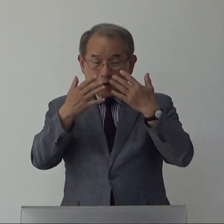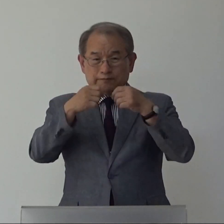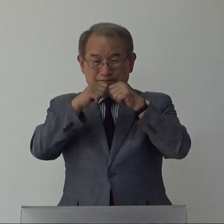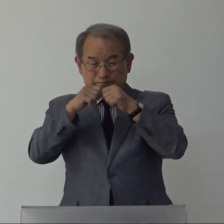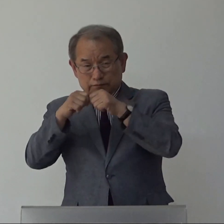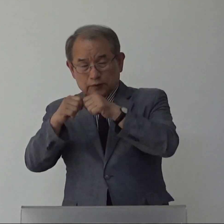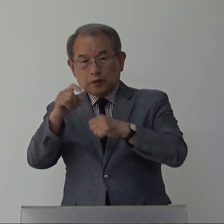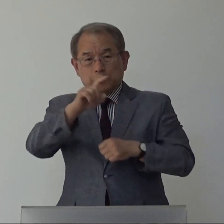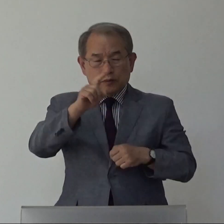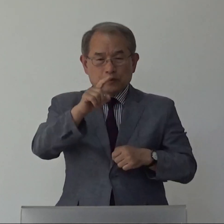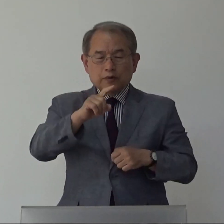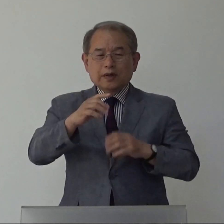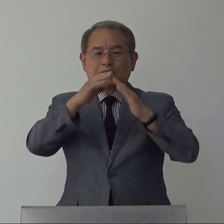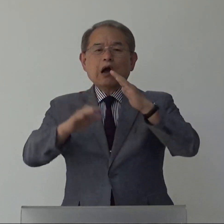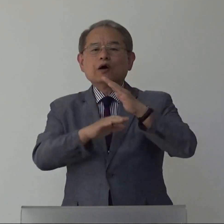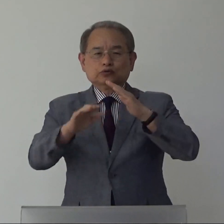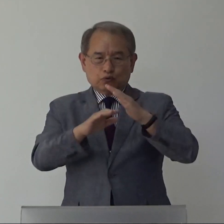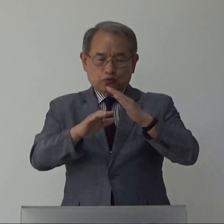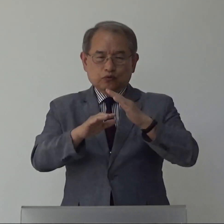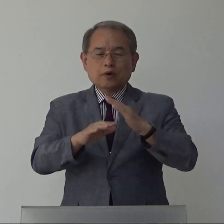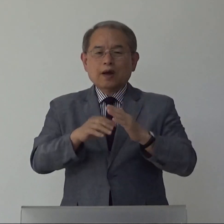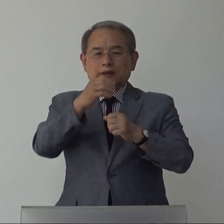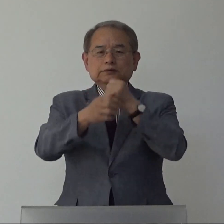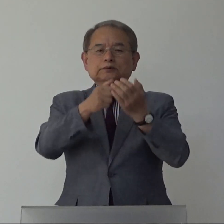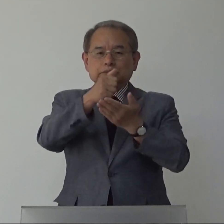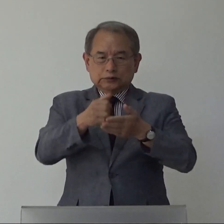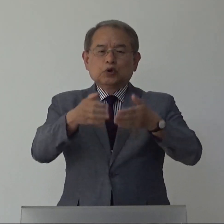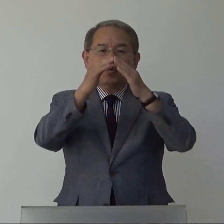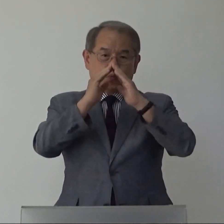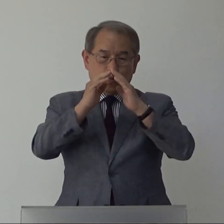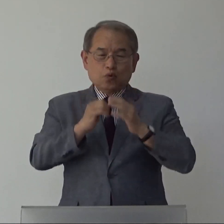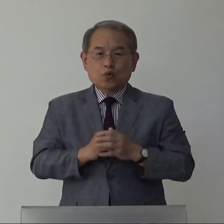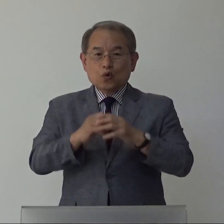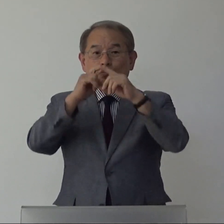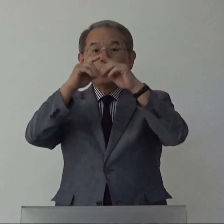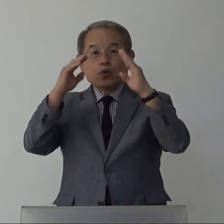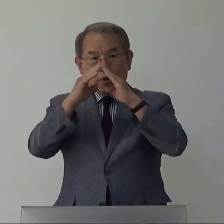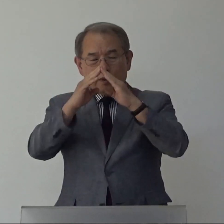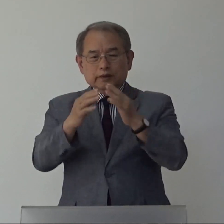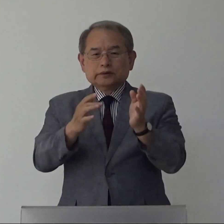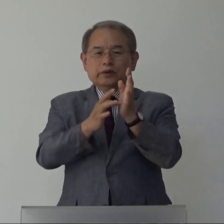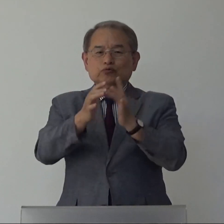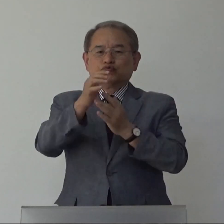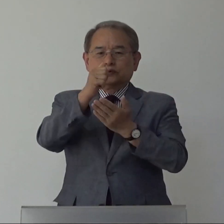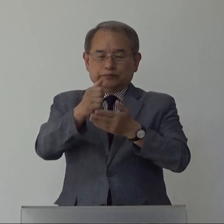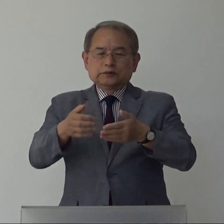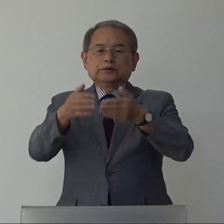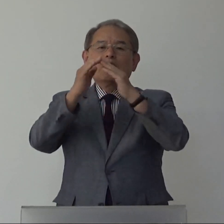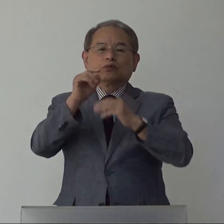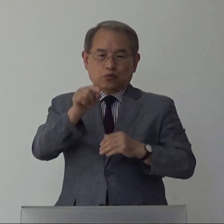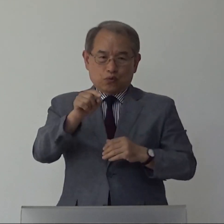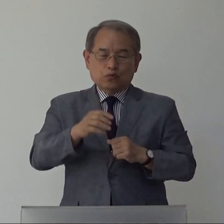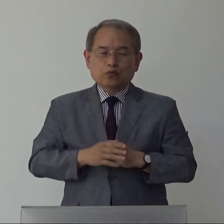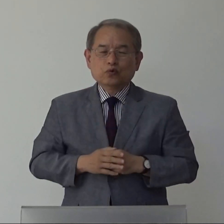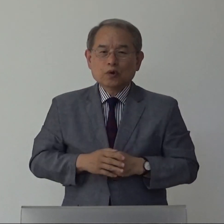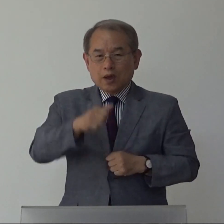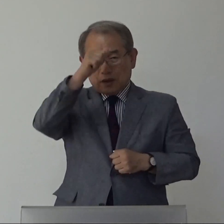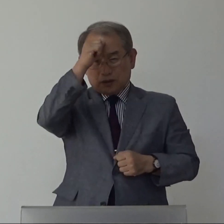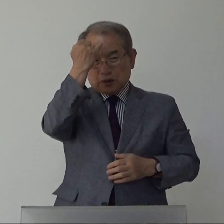하나님이 직접 만드신 공동체는 가정과 교회입니다. 가정을 하나님이